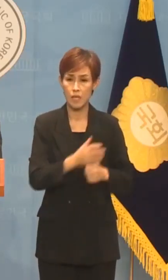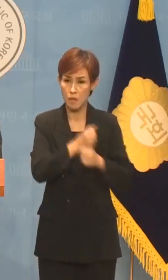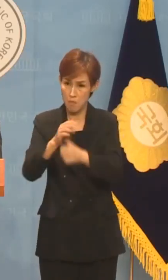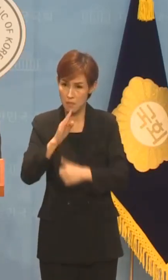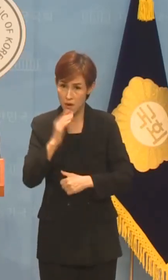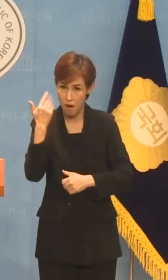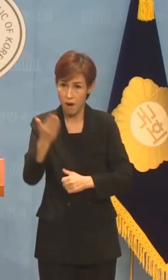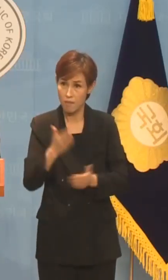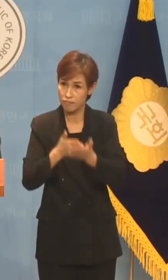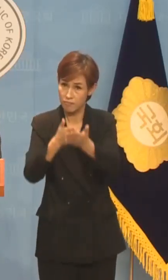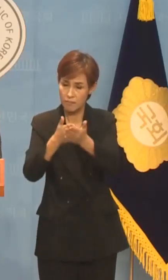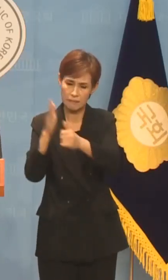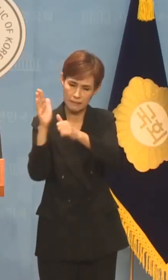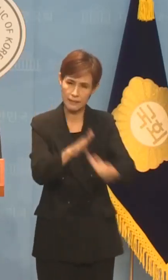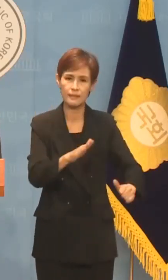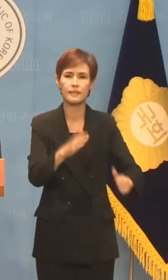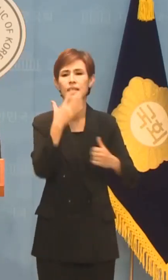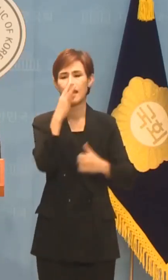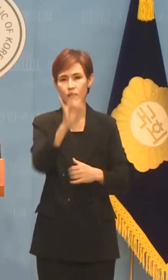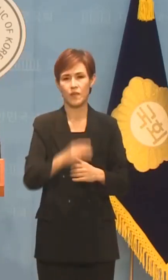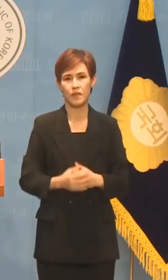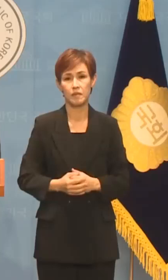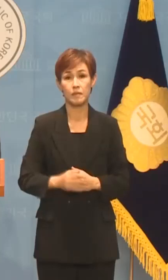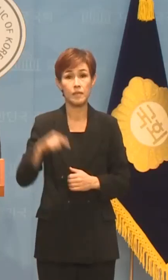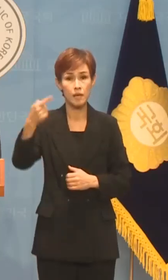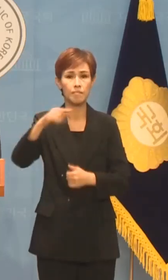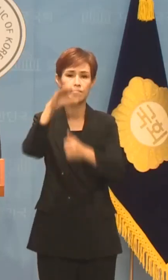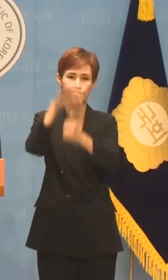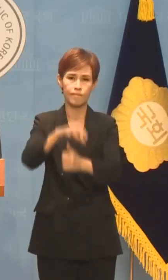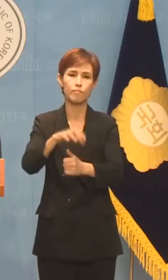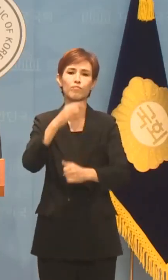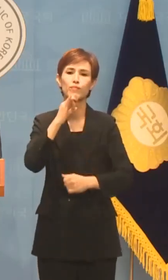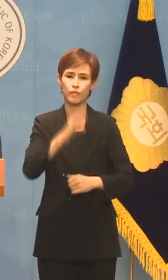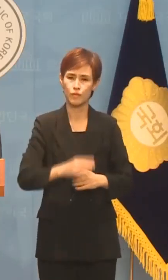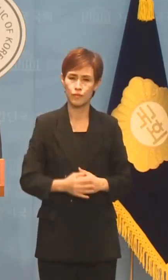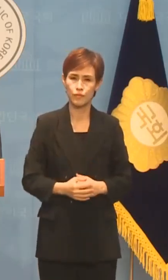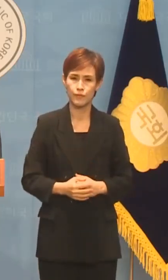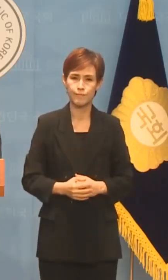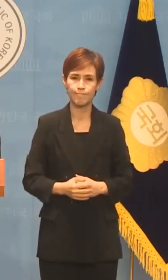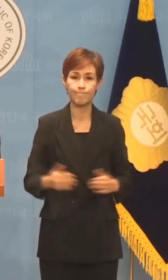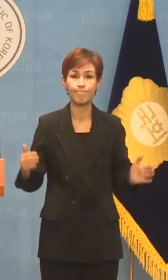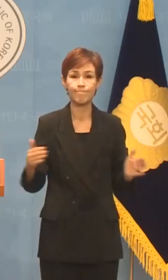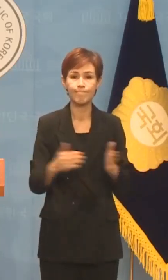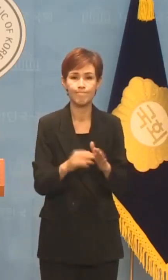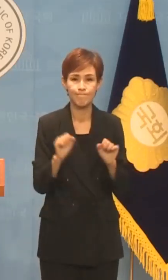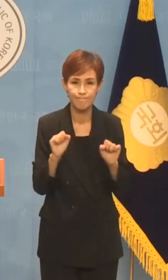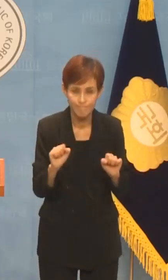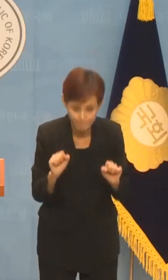다음 이어질 절차는 응당 구속뿐입니다. 이상입니다.